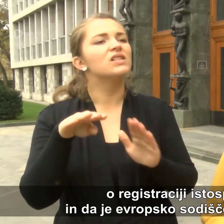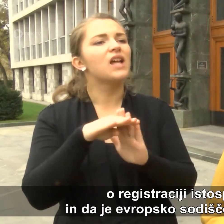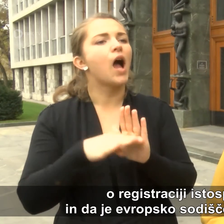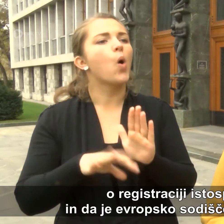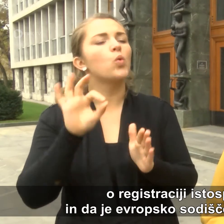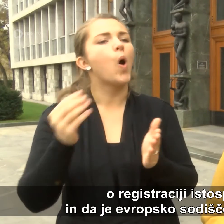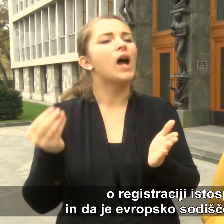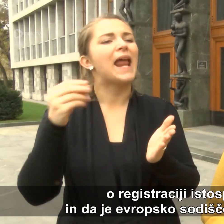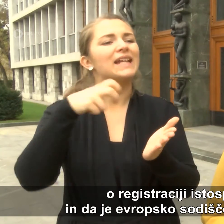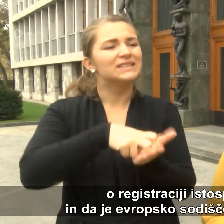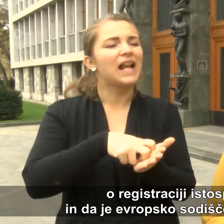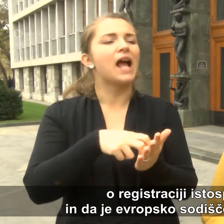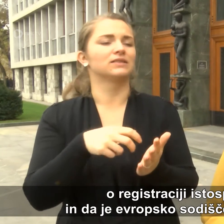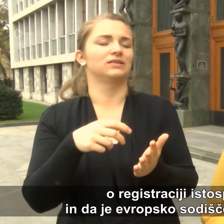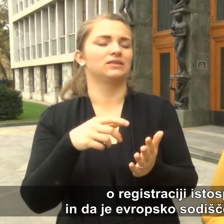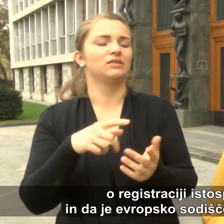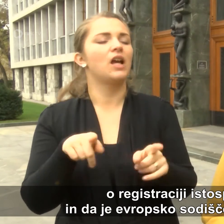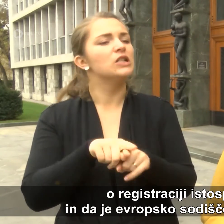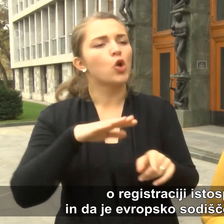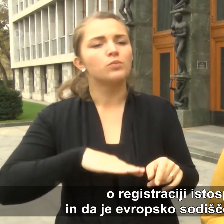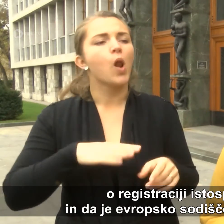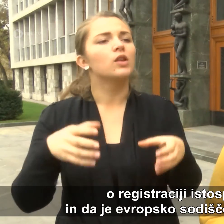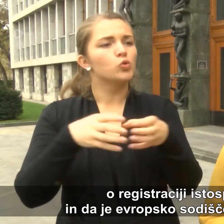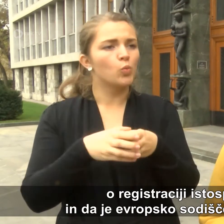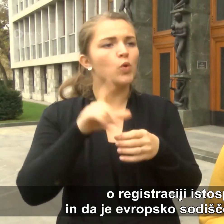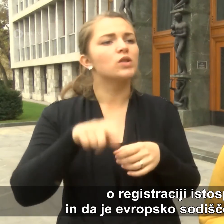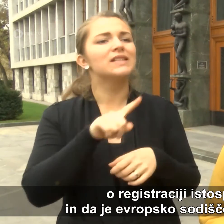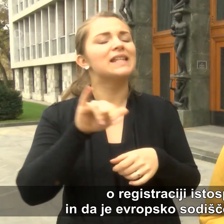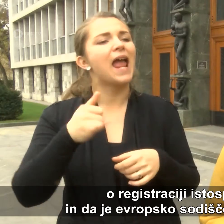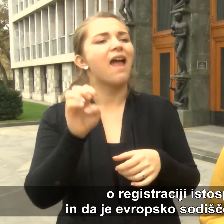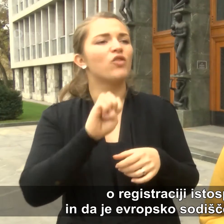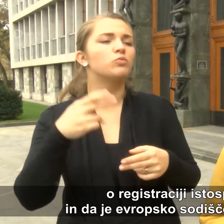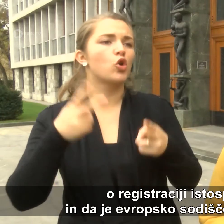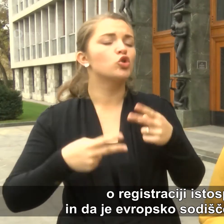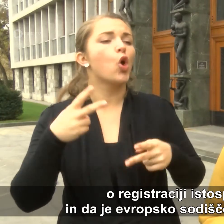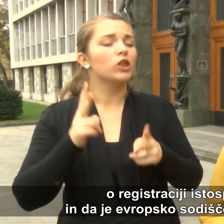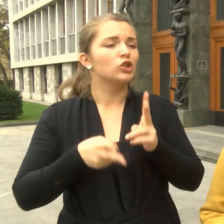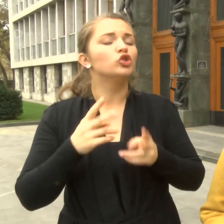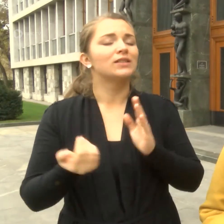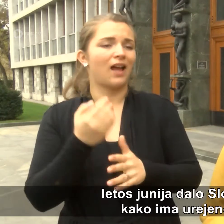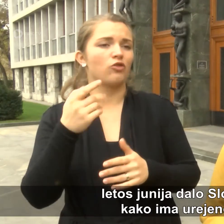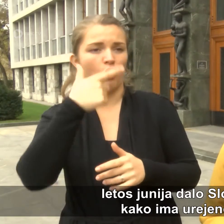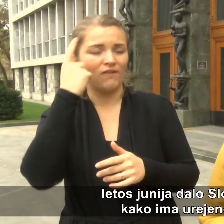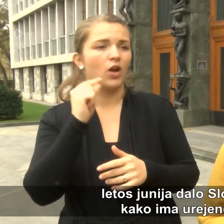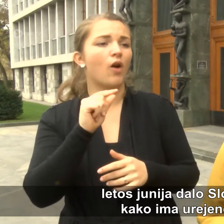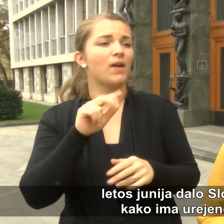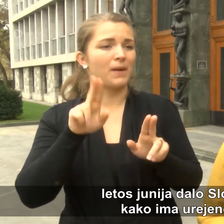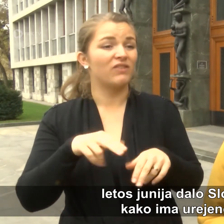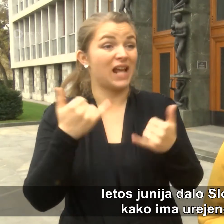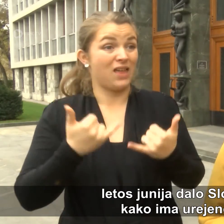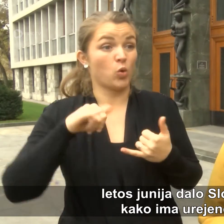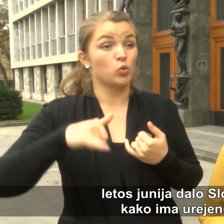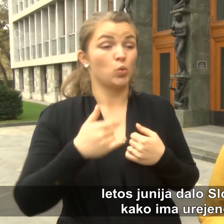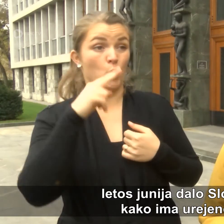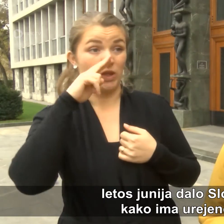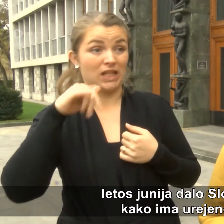o registraciji istospolnih skupnosti in da je Evropsko sodišče za človekove pravice letos